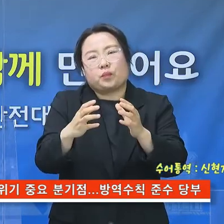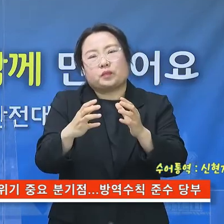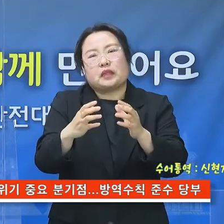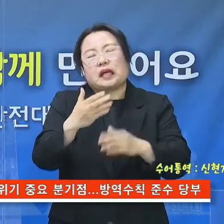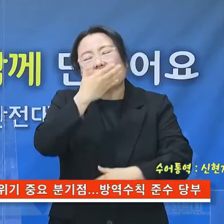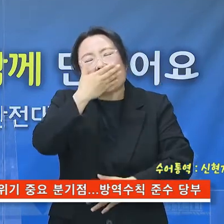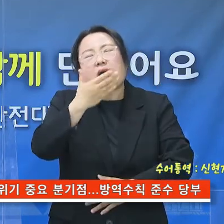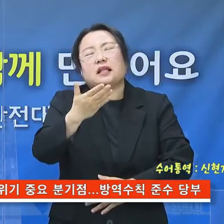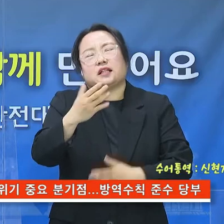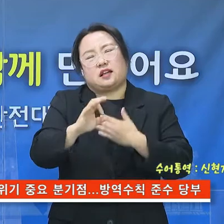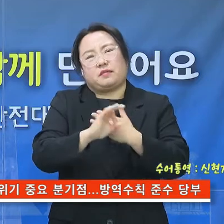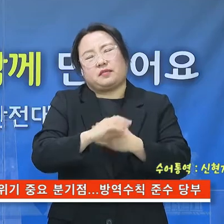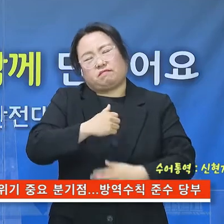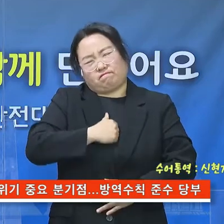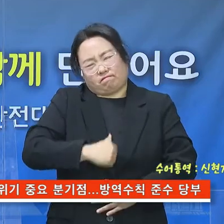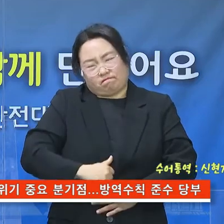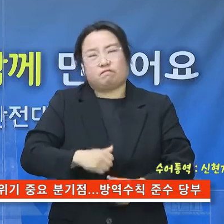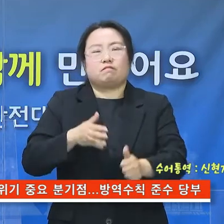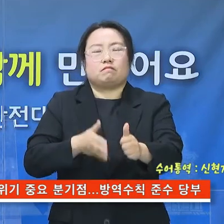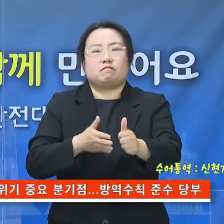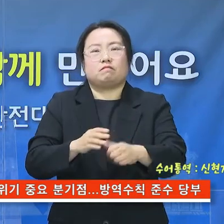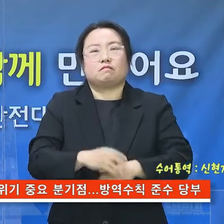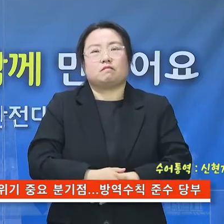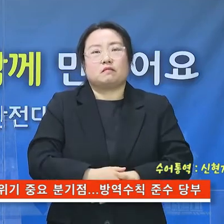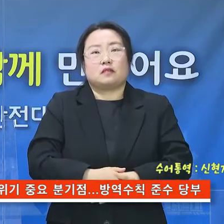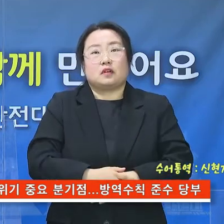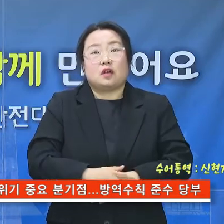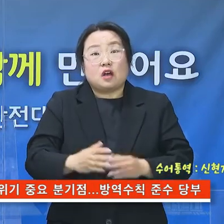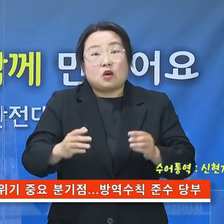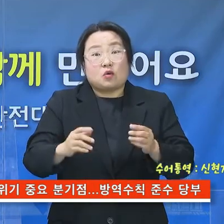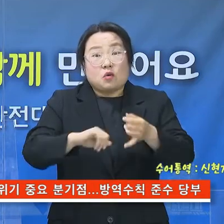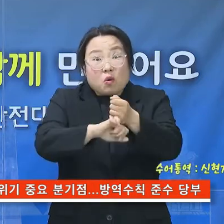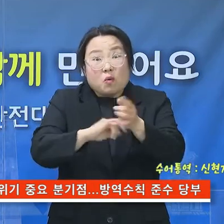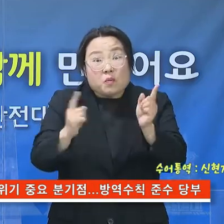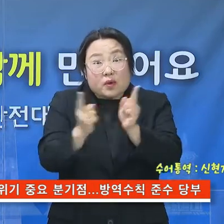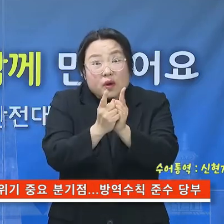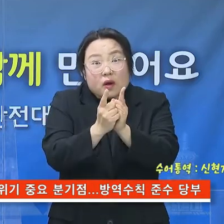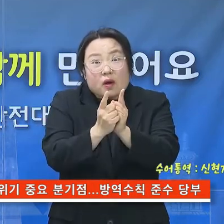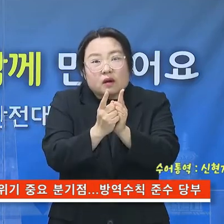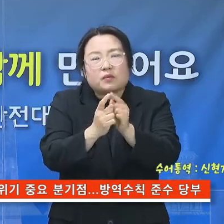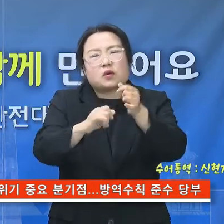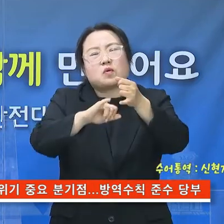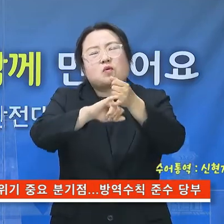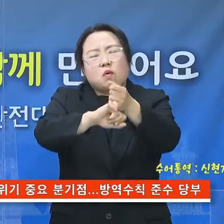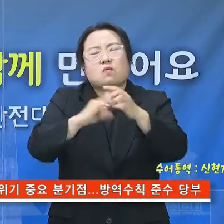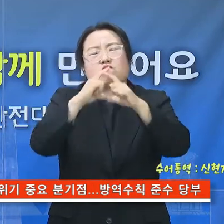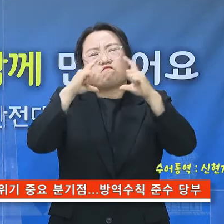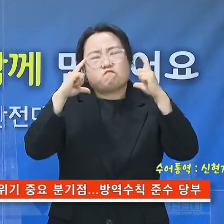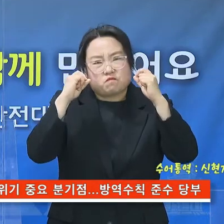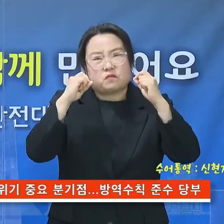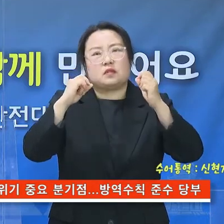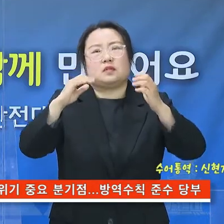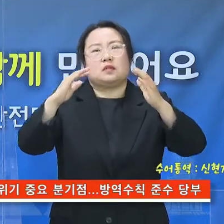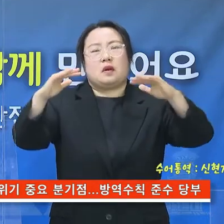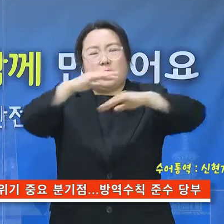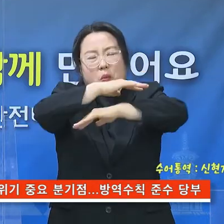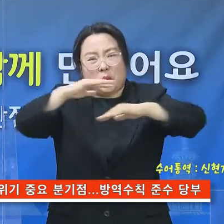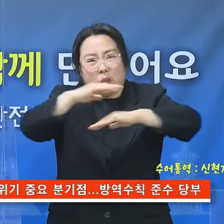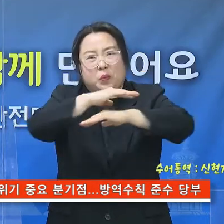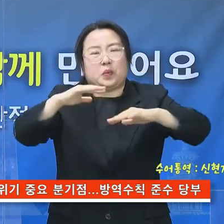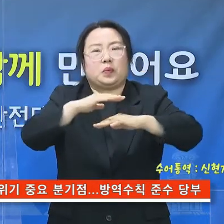자제하여 주시기를 부탁드립니다 부득이 모이 실 때는 마스크를 꼭 착용하시고 진례 황기 등 철저를